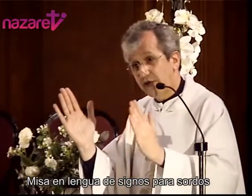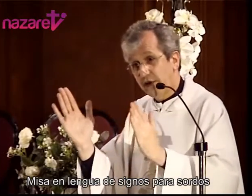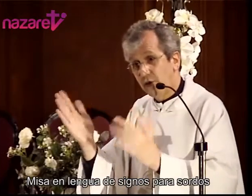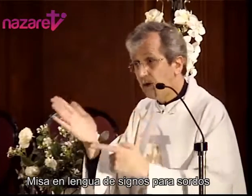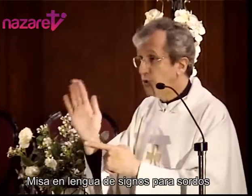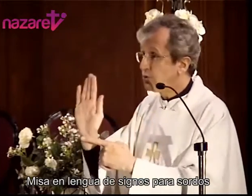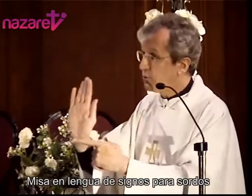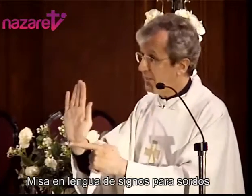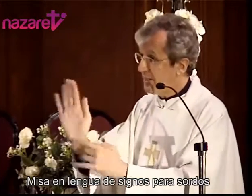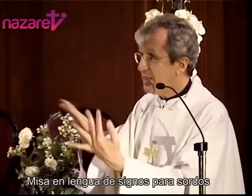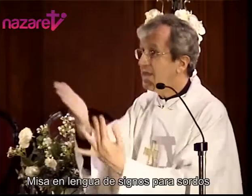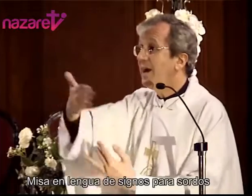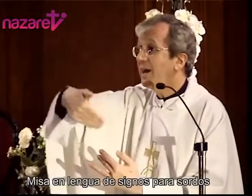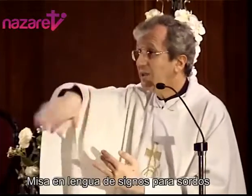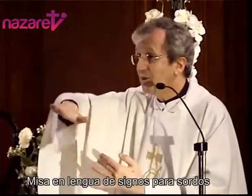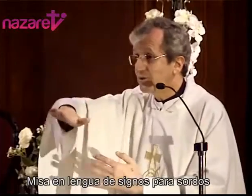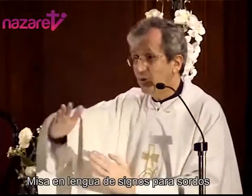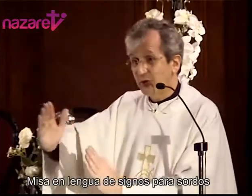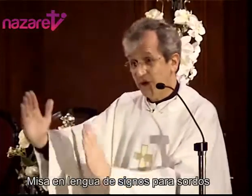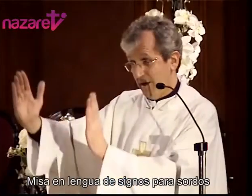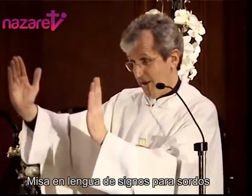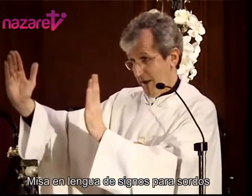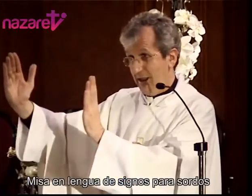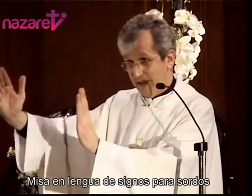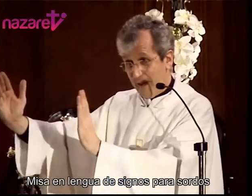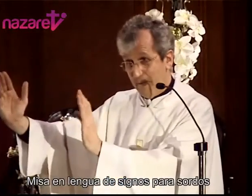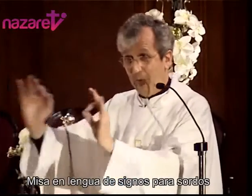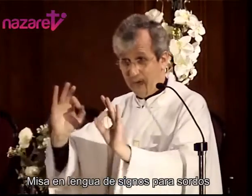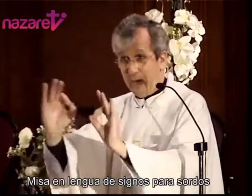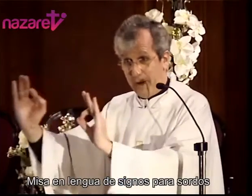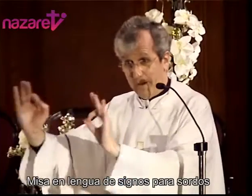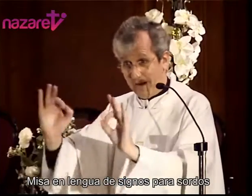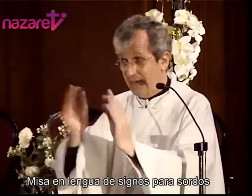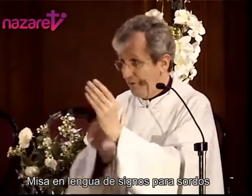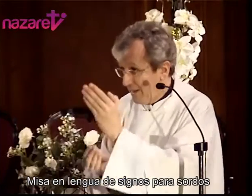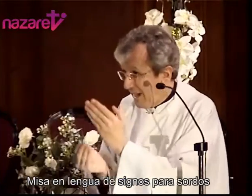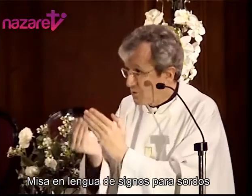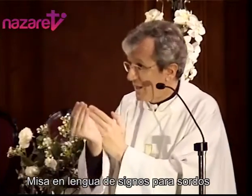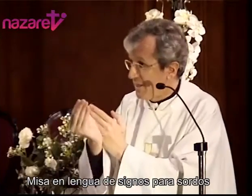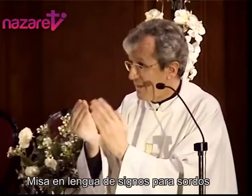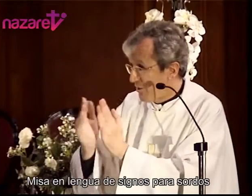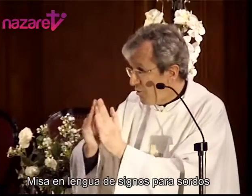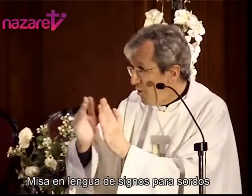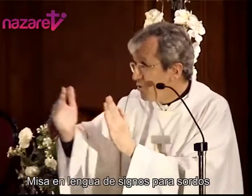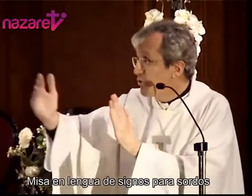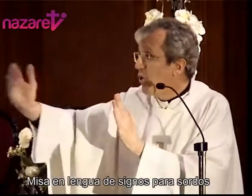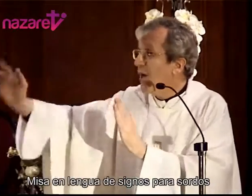mostrando su presencia entre nosotros. El tiempo de preparación a su nacimiento, toda